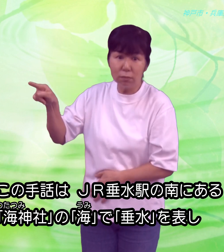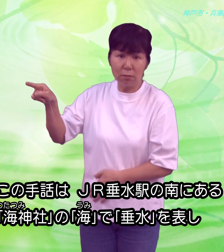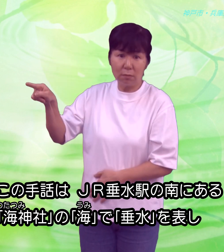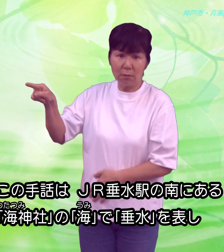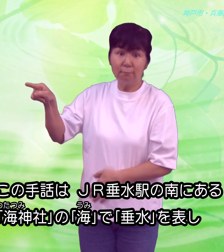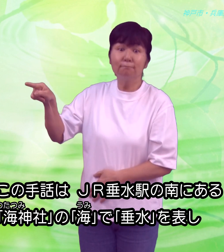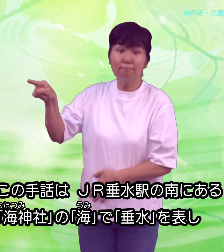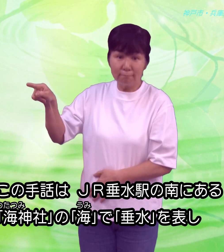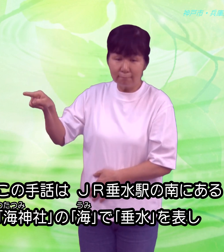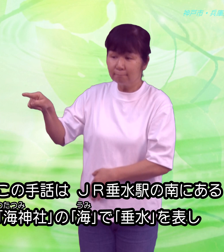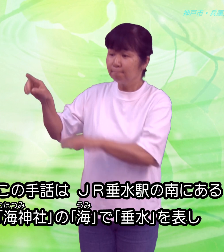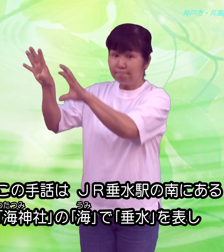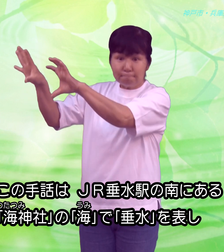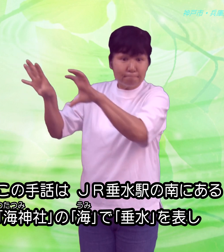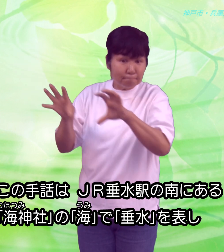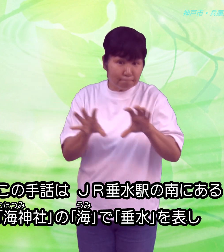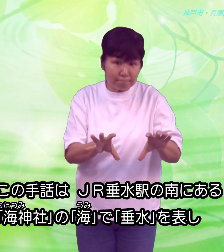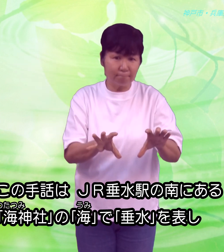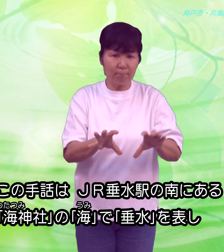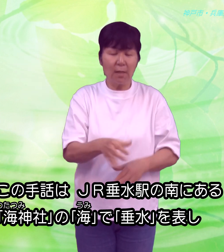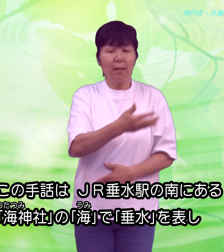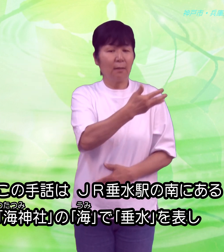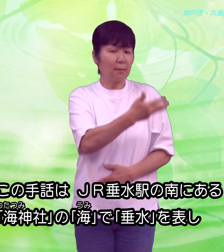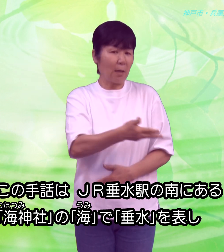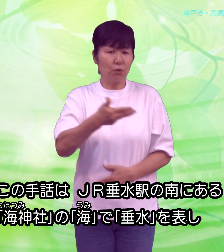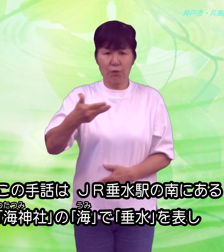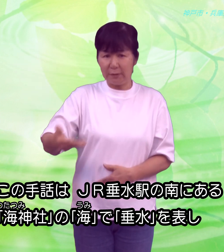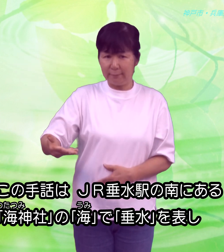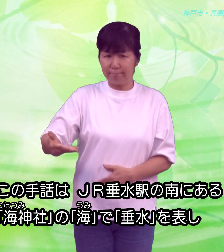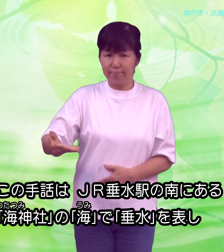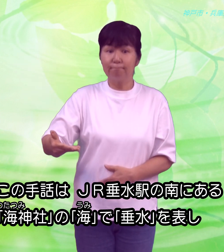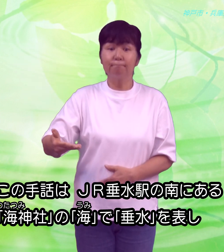綿津見神社の運営たるみを表し